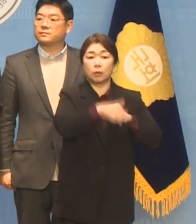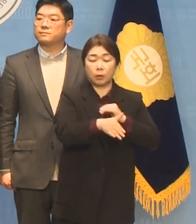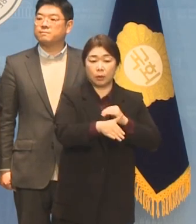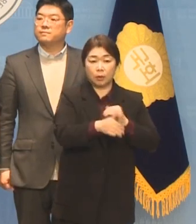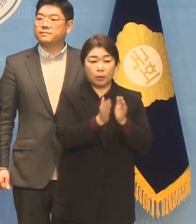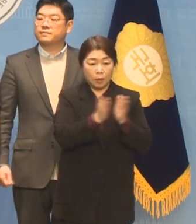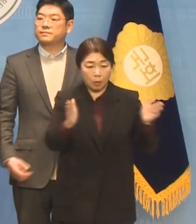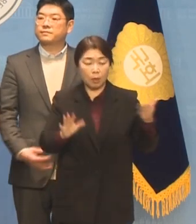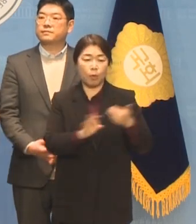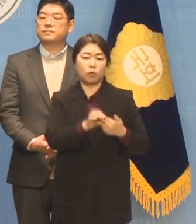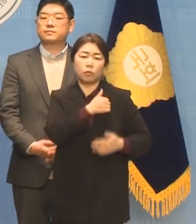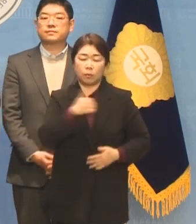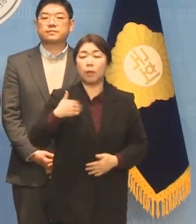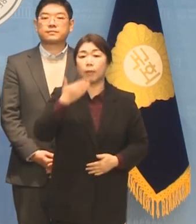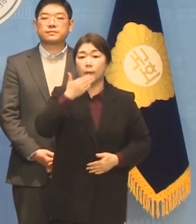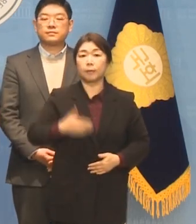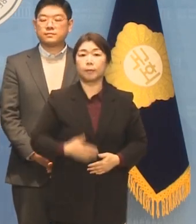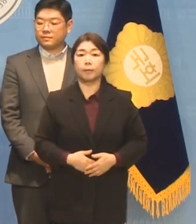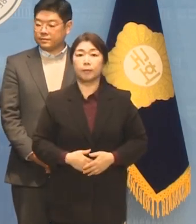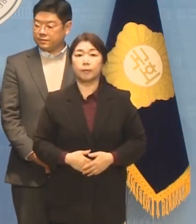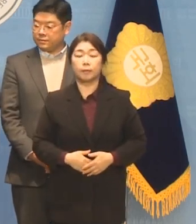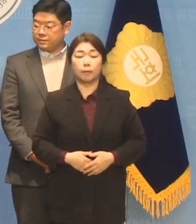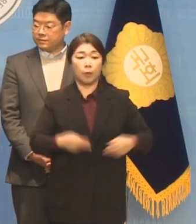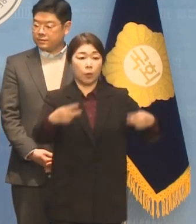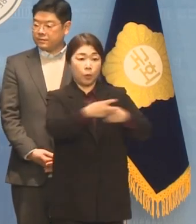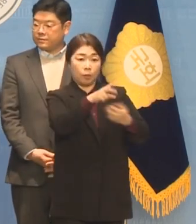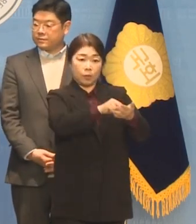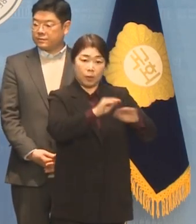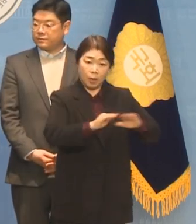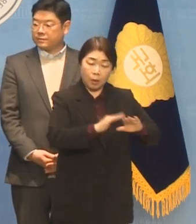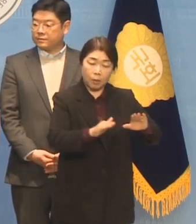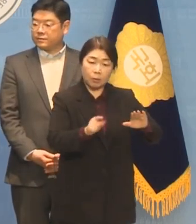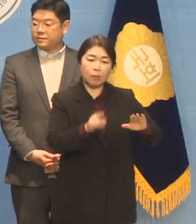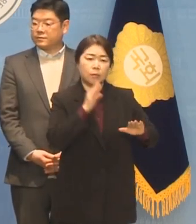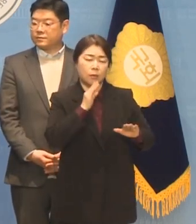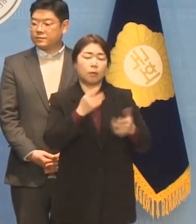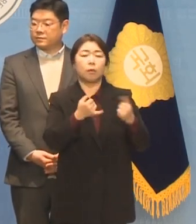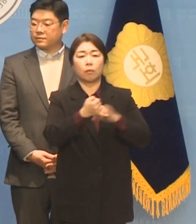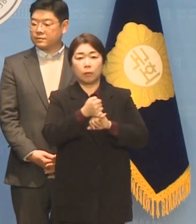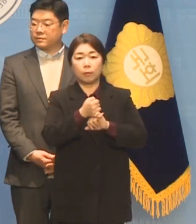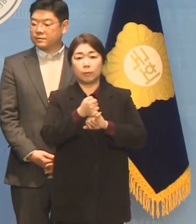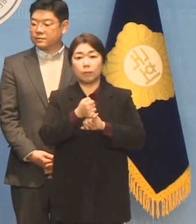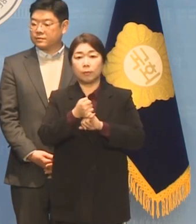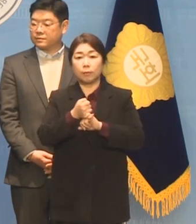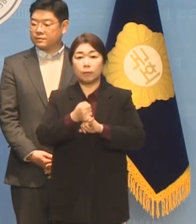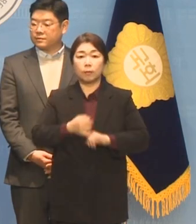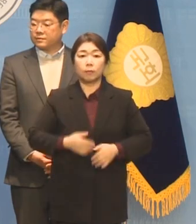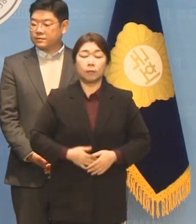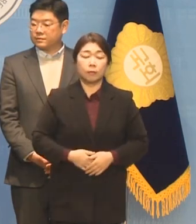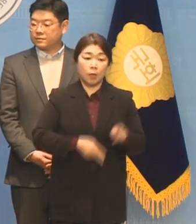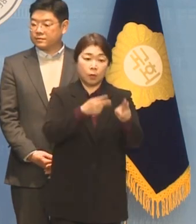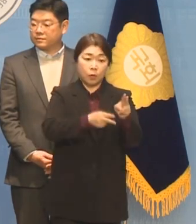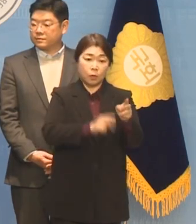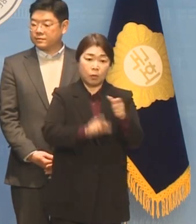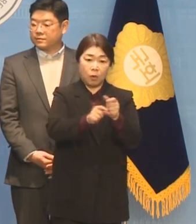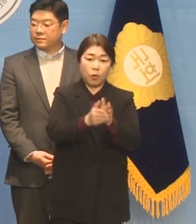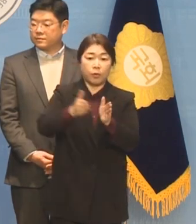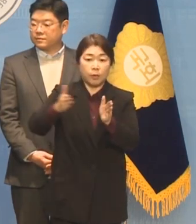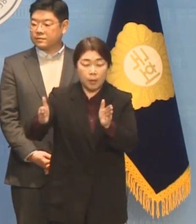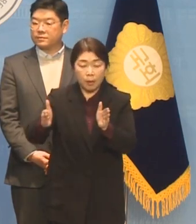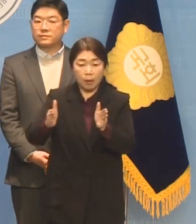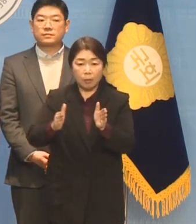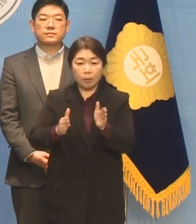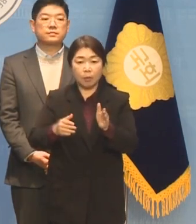충분히 가능한 일입니다. 교통체계 개편 당연히 하겠습니다. 철도 노선을 연장